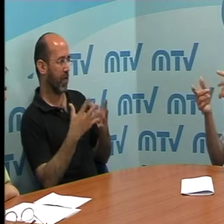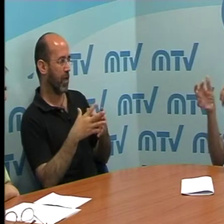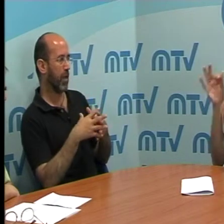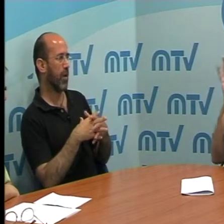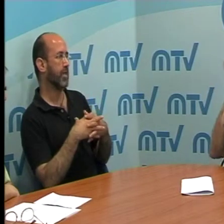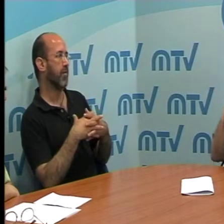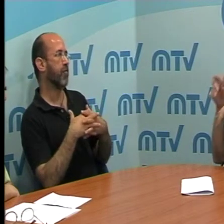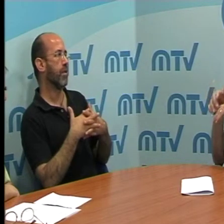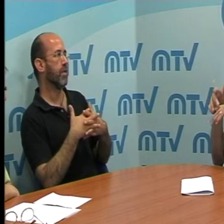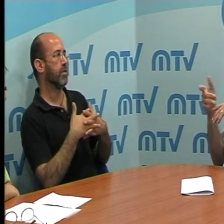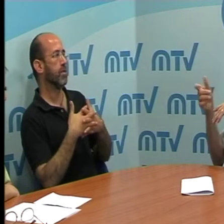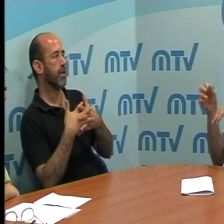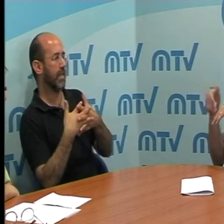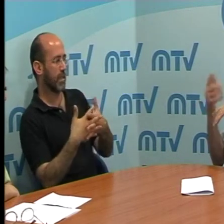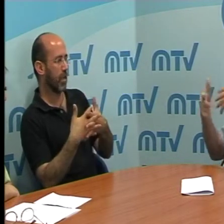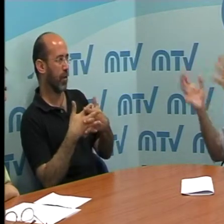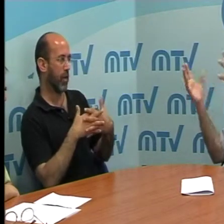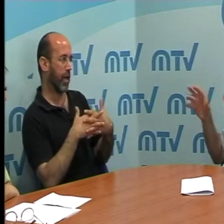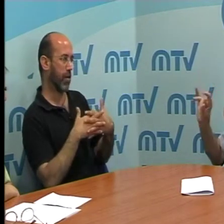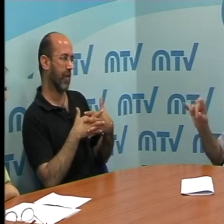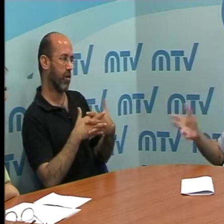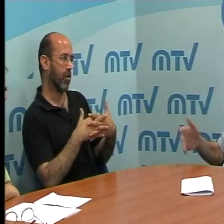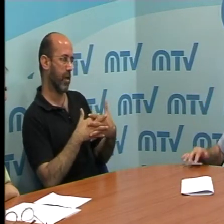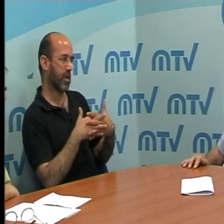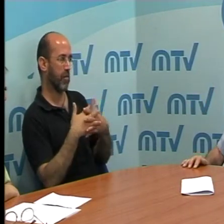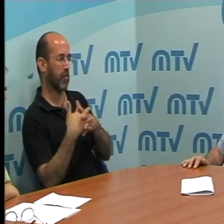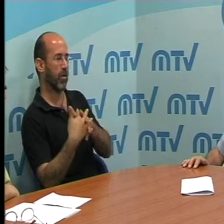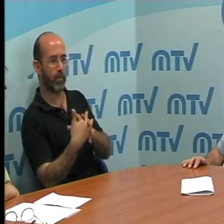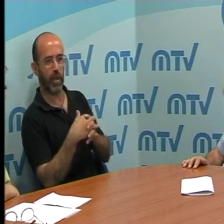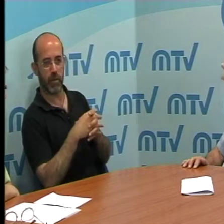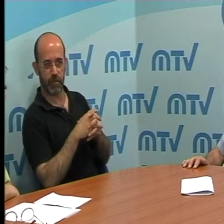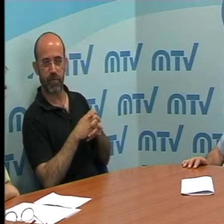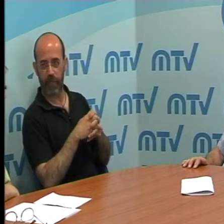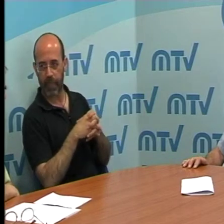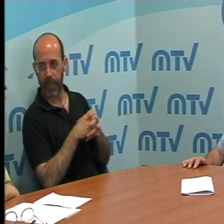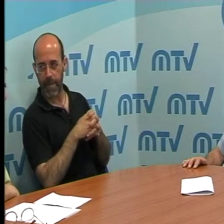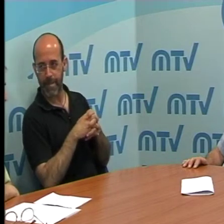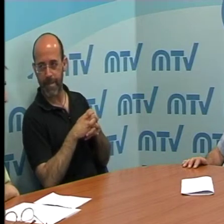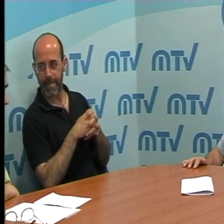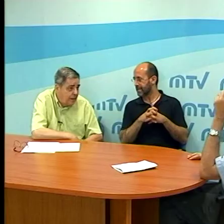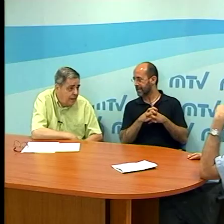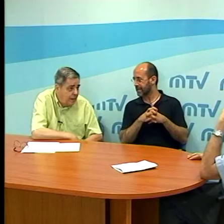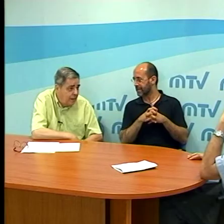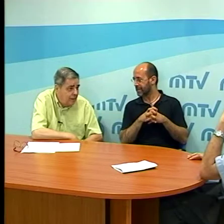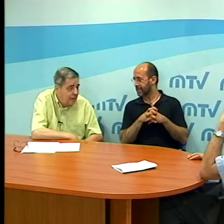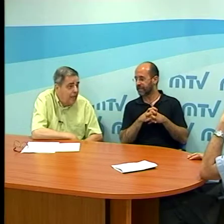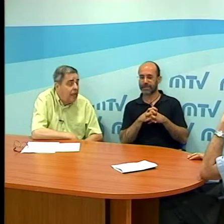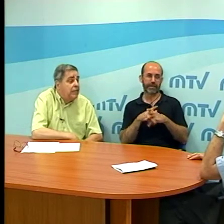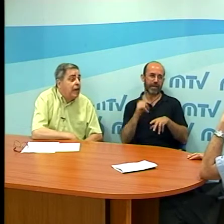las configuraciones manuales se va formando el signo, igual que con la fonología se va formando la palabra.